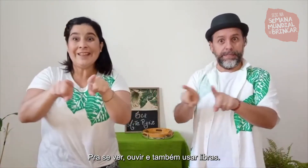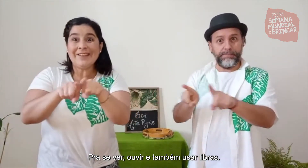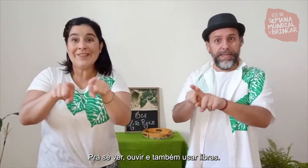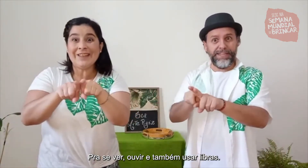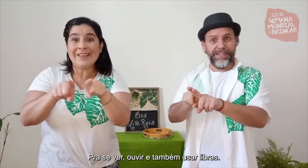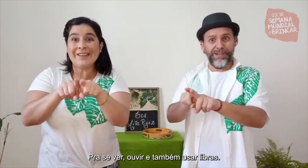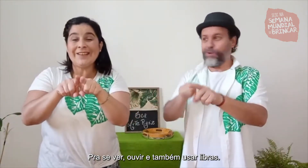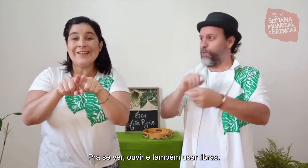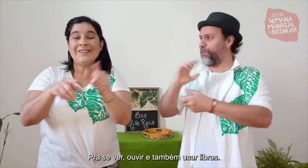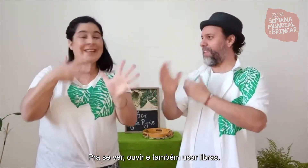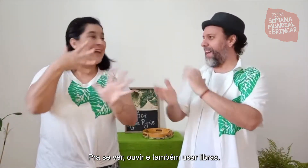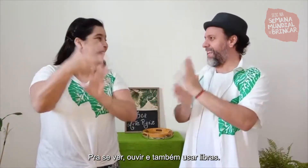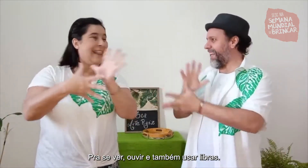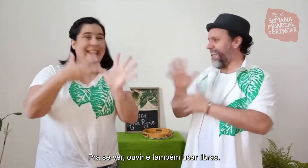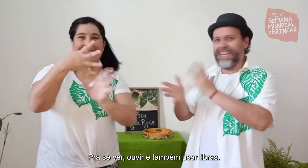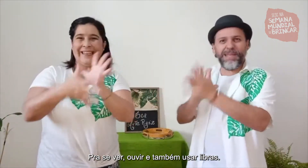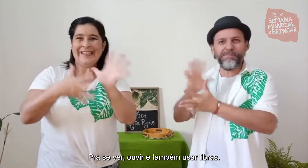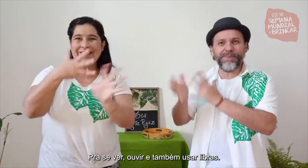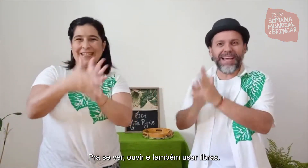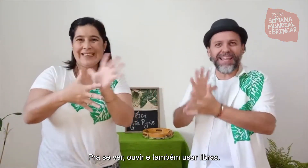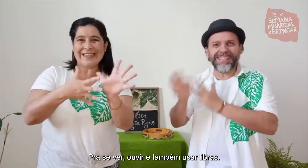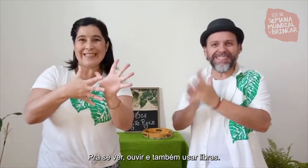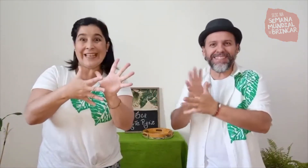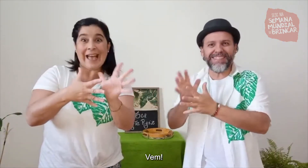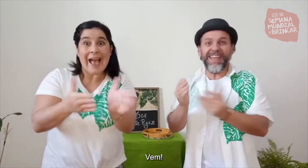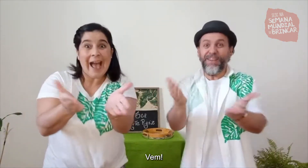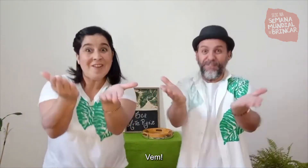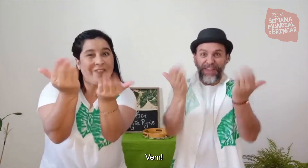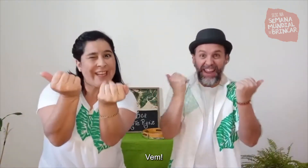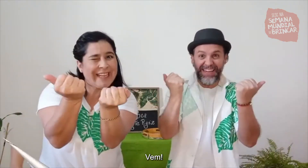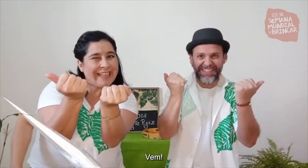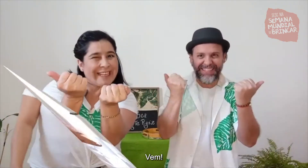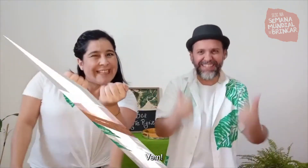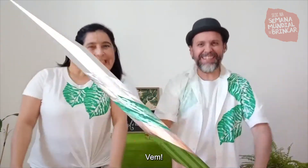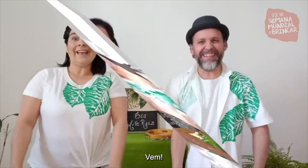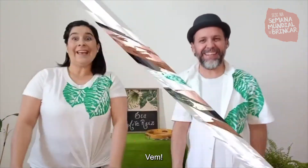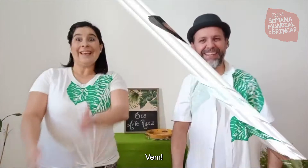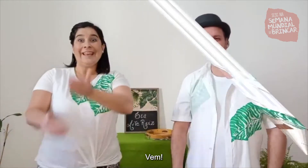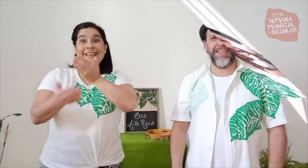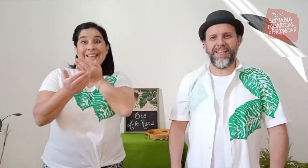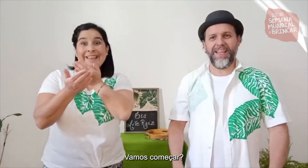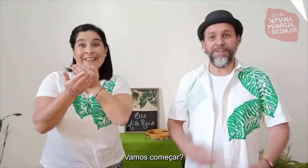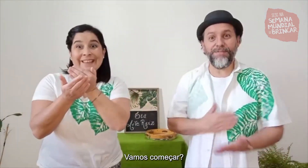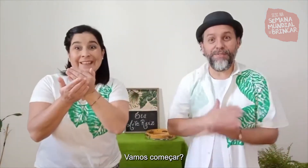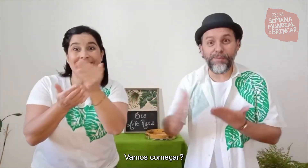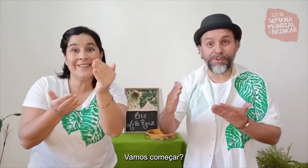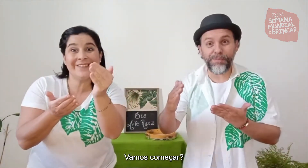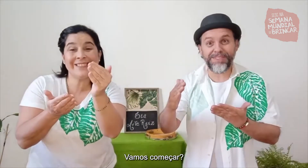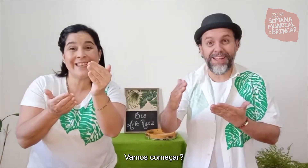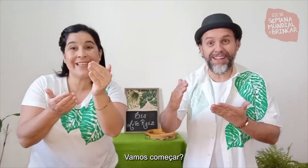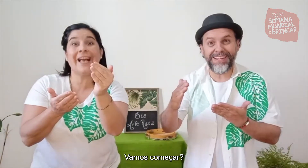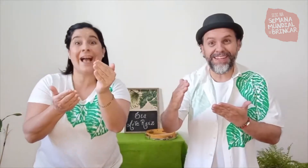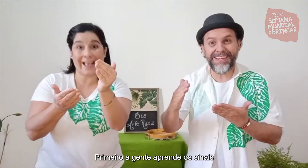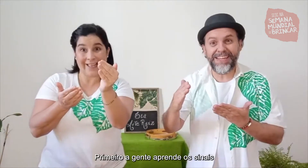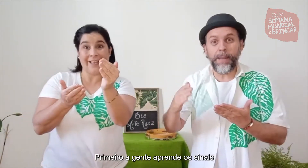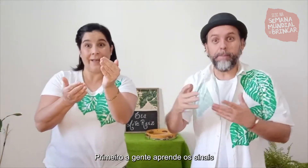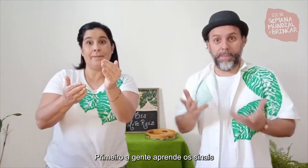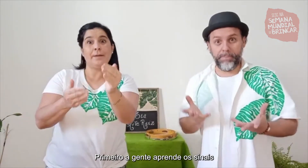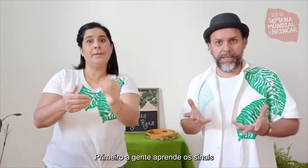também usar Libras. Vem! Vamos começar? Primeiro,